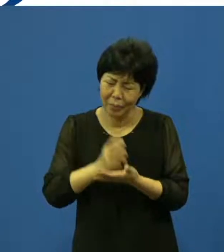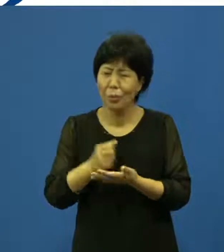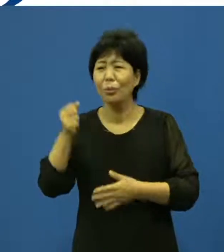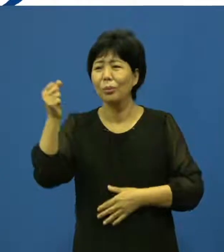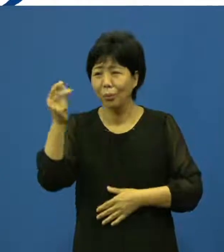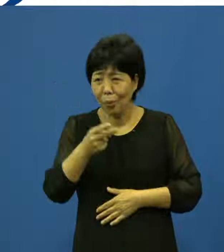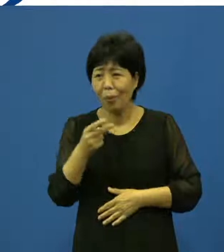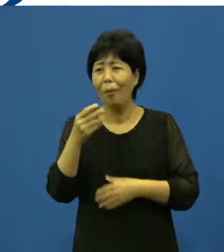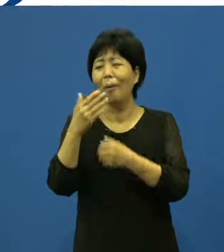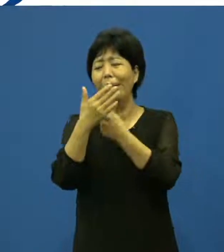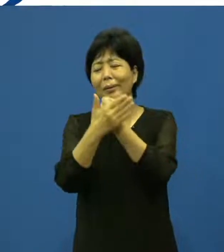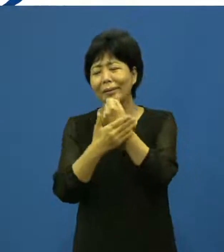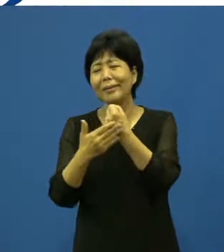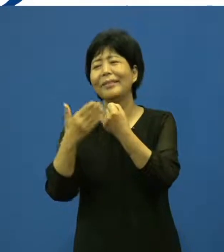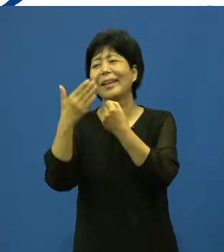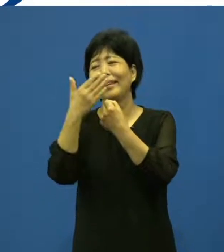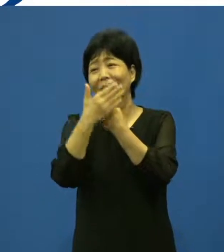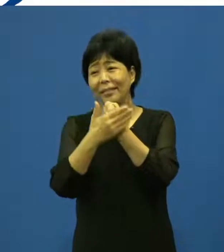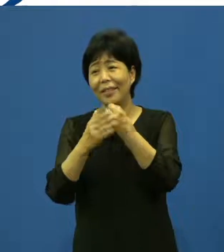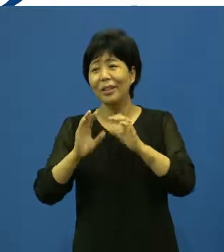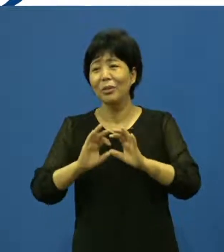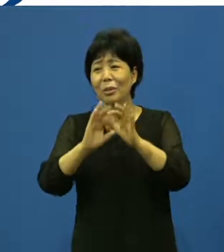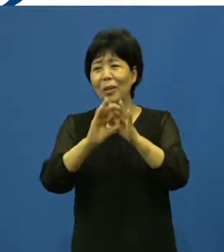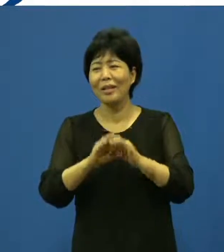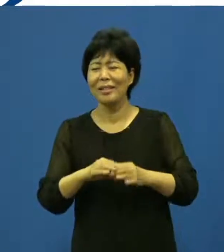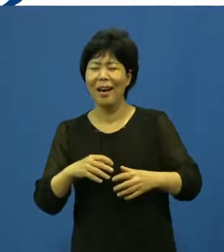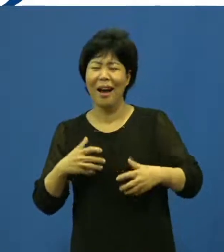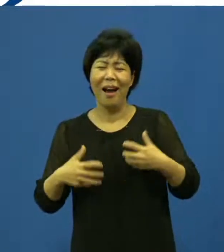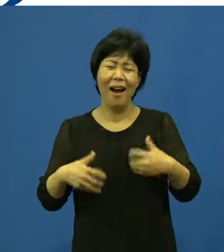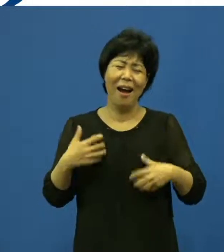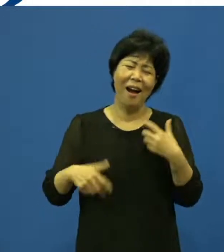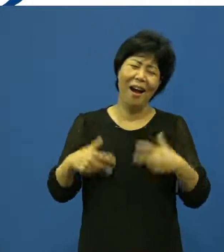그 은혜가 우리의 삶에 활력을 부르는 거죠.